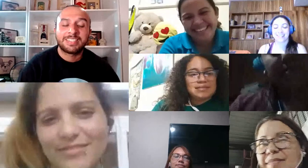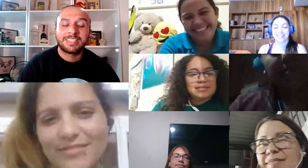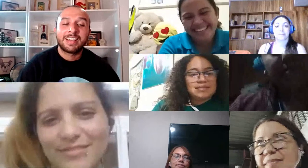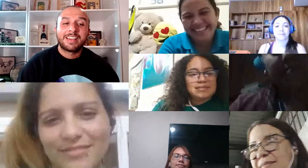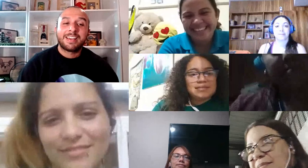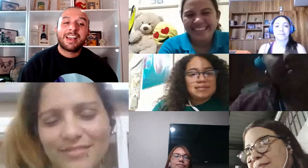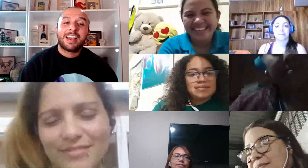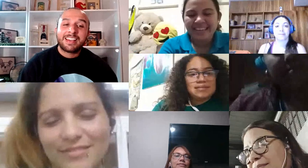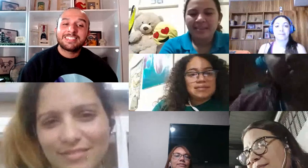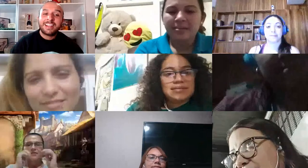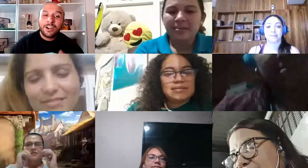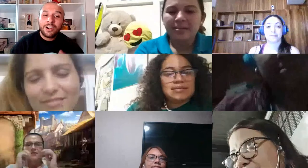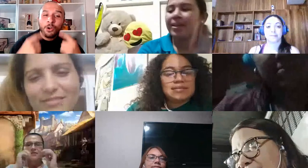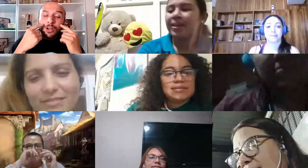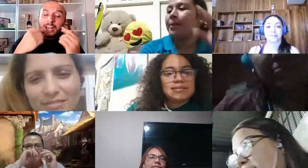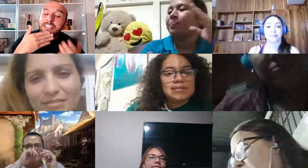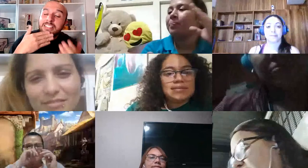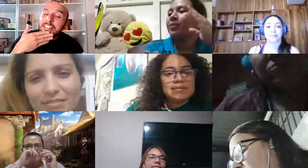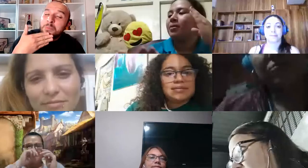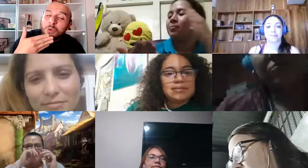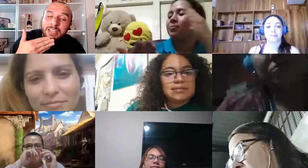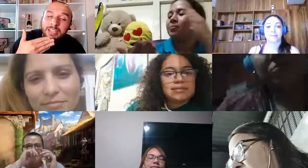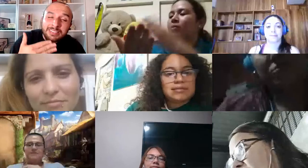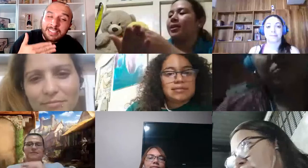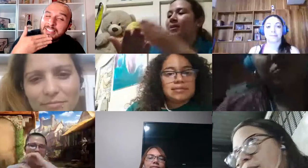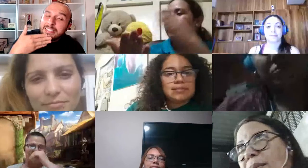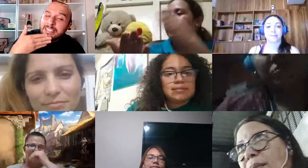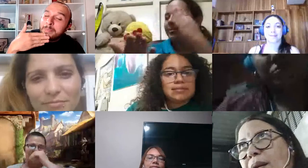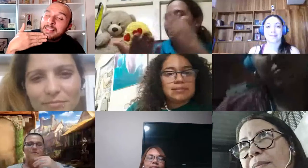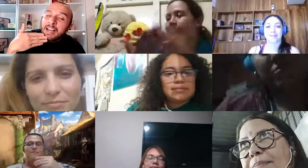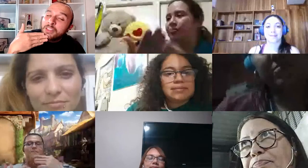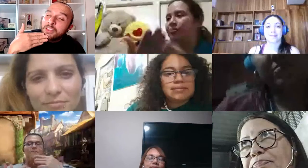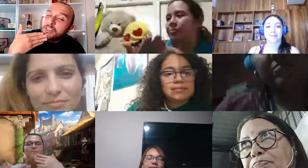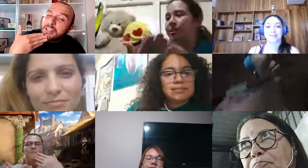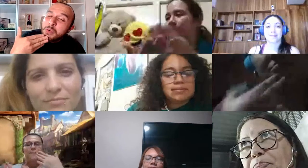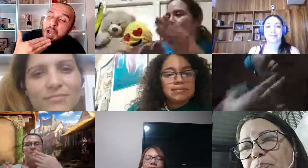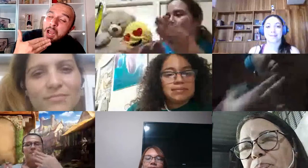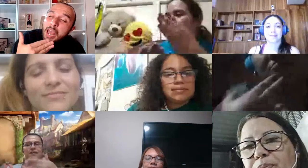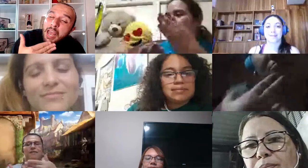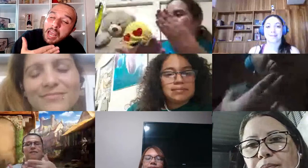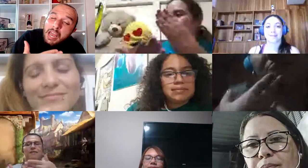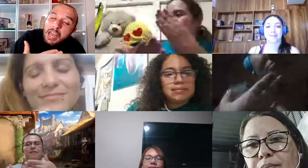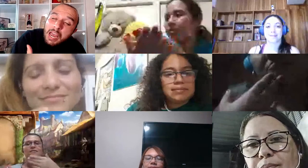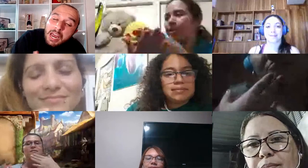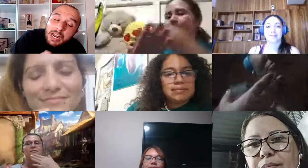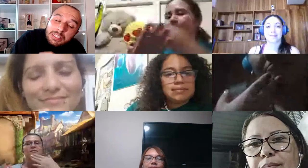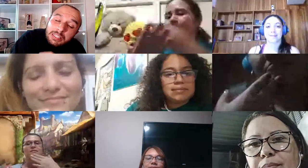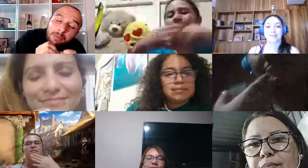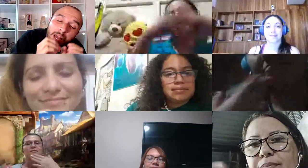Entonces, hay que hacerlo así como que estás despertando.